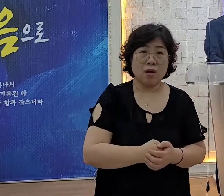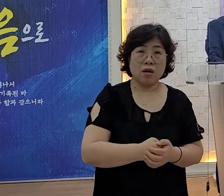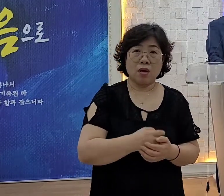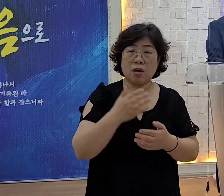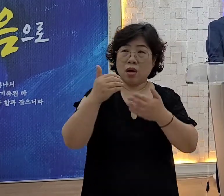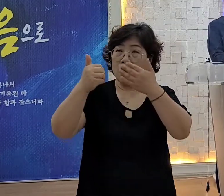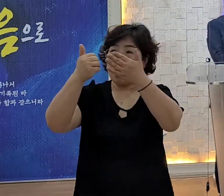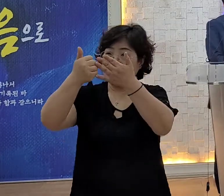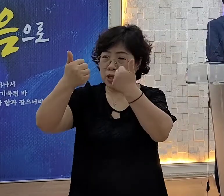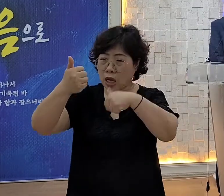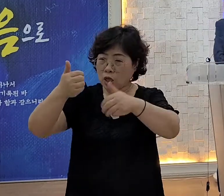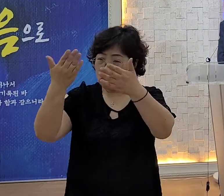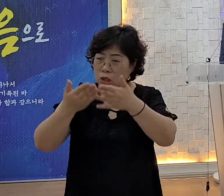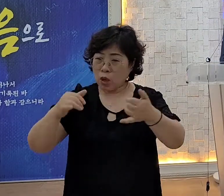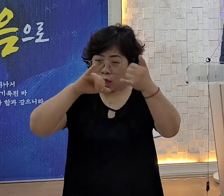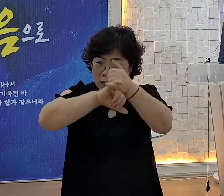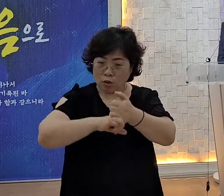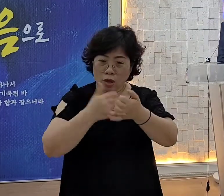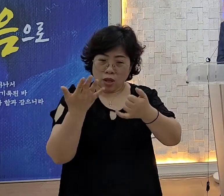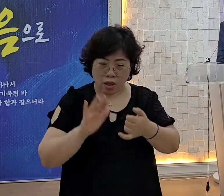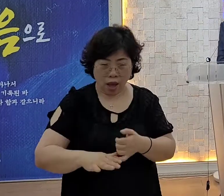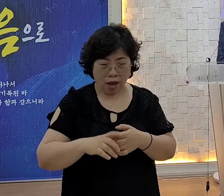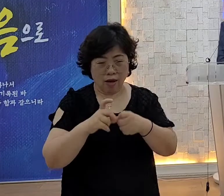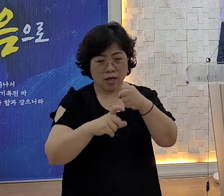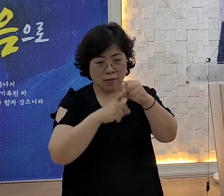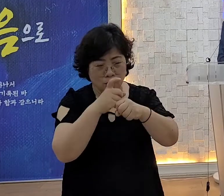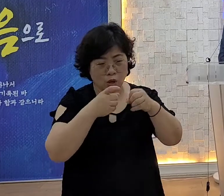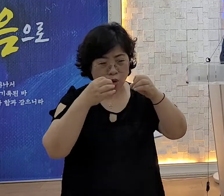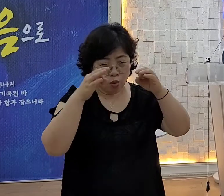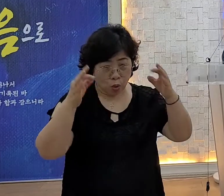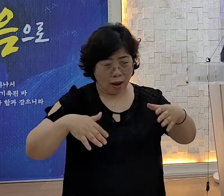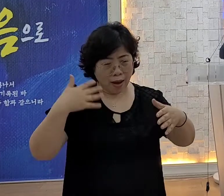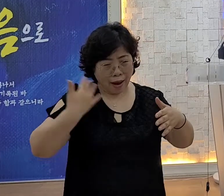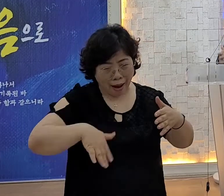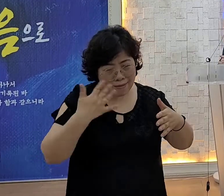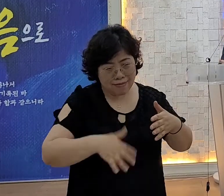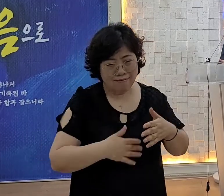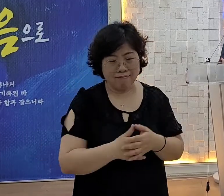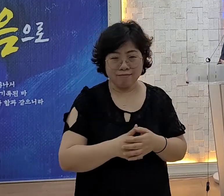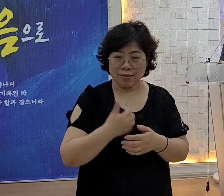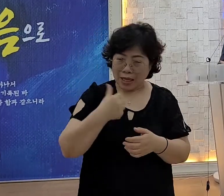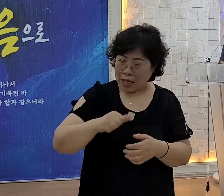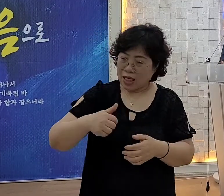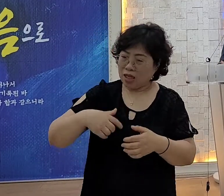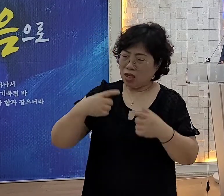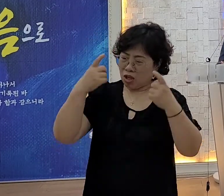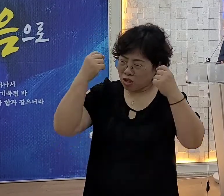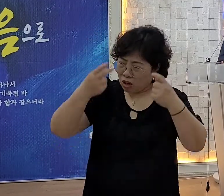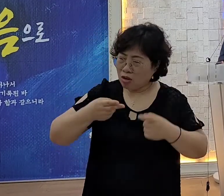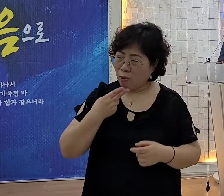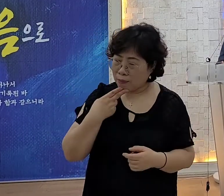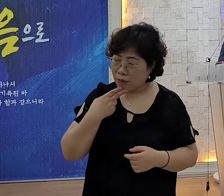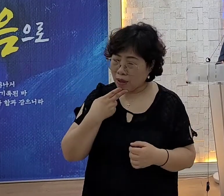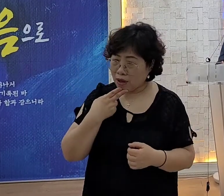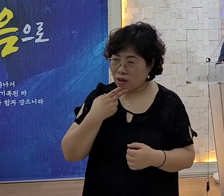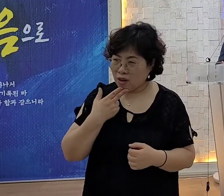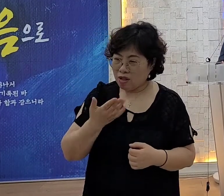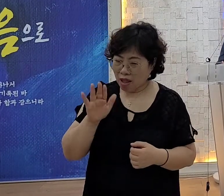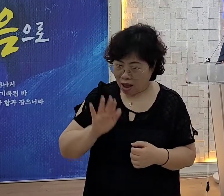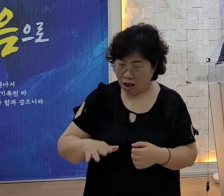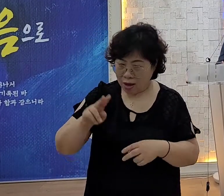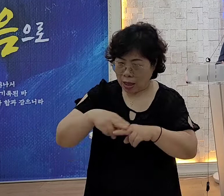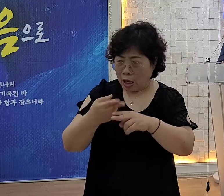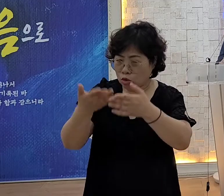처음 오셔서 나를 부르실 때가 75세였습니다. 이제 10년 지났으니까 몇 세예요? 85세입니다.